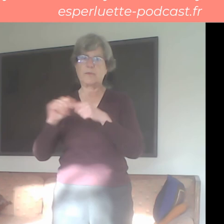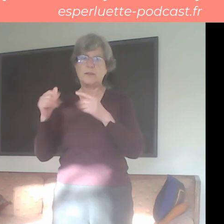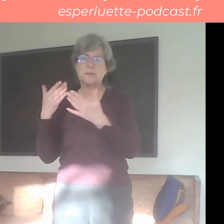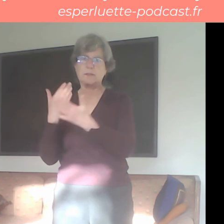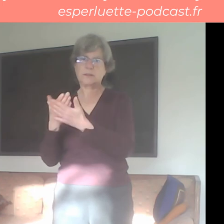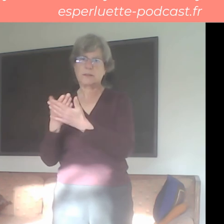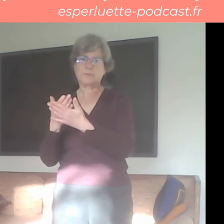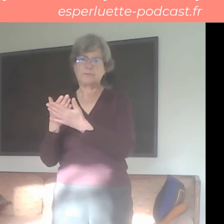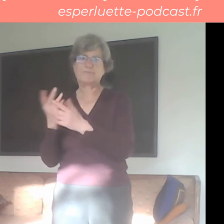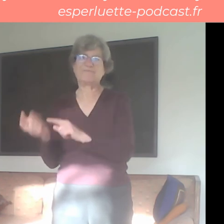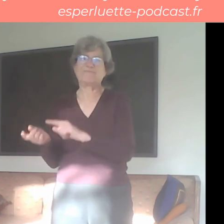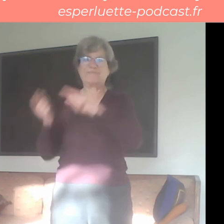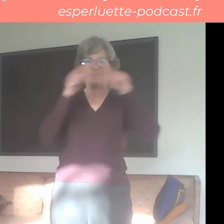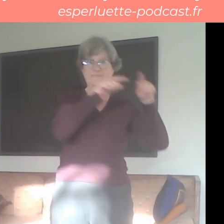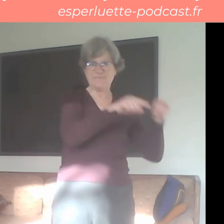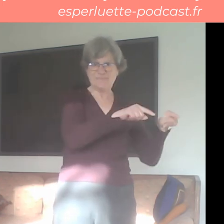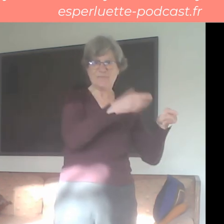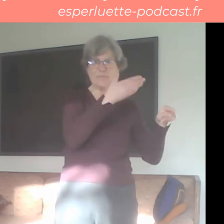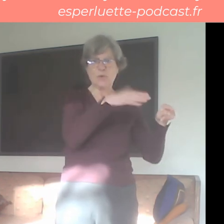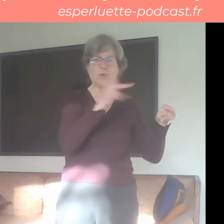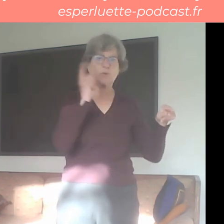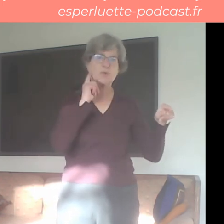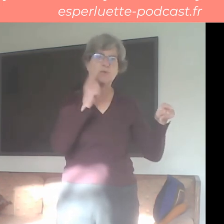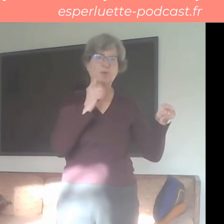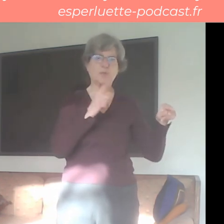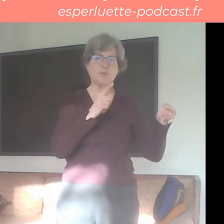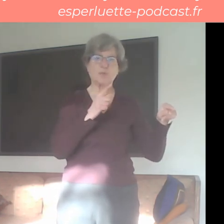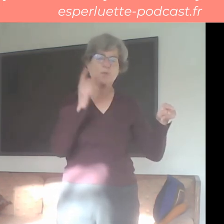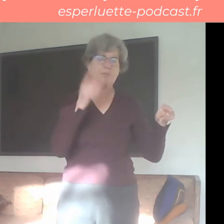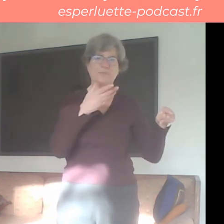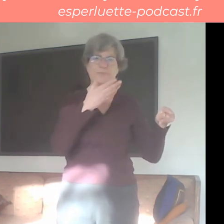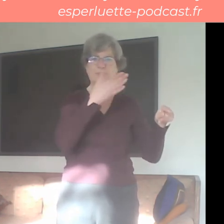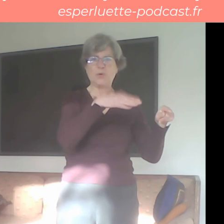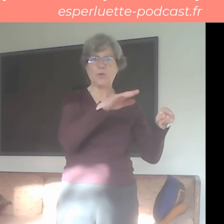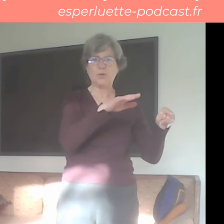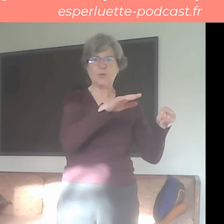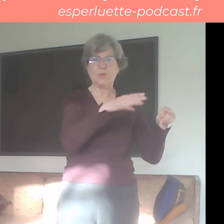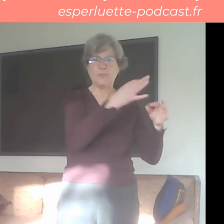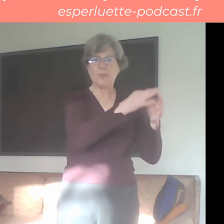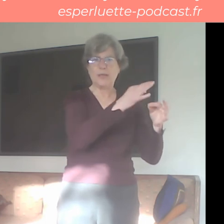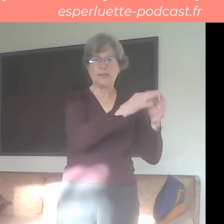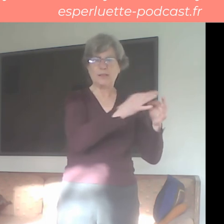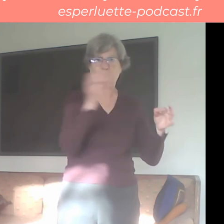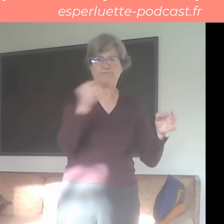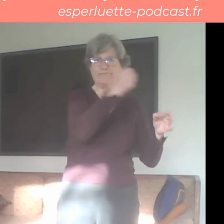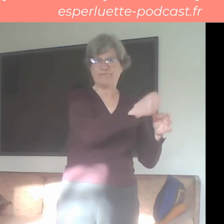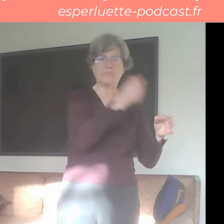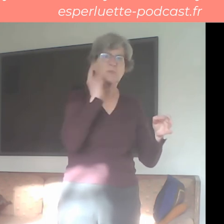mises en scène par des sourds. Et ça, il y en a de plus en plus. L'art est très très important. Le théâtre, le chansigne, la peinture,